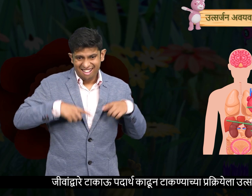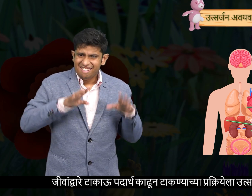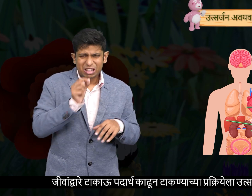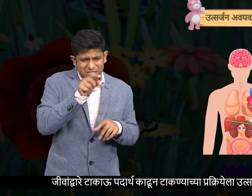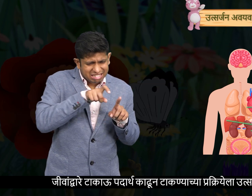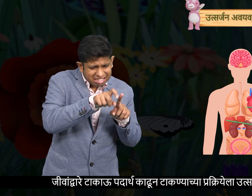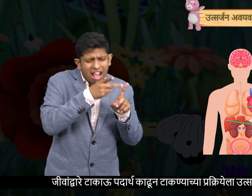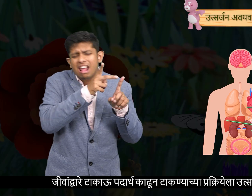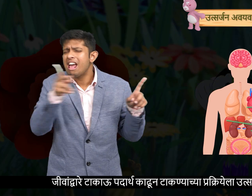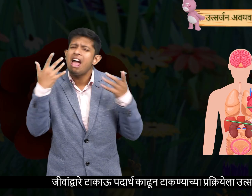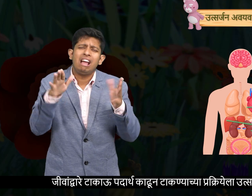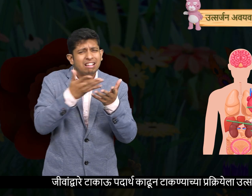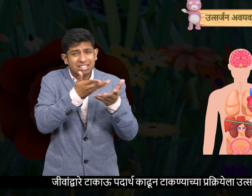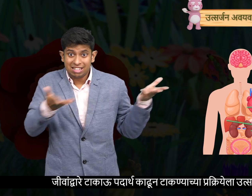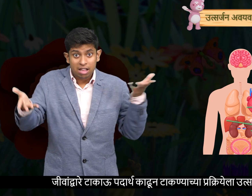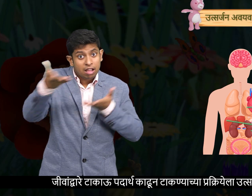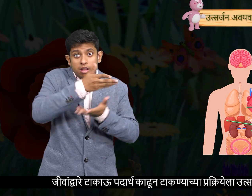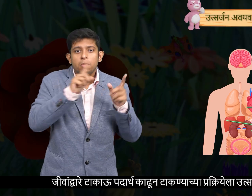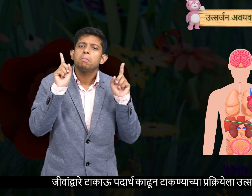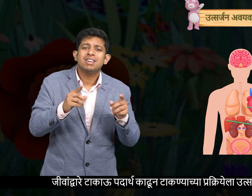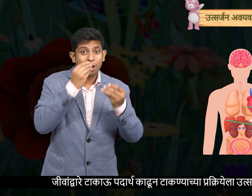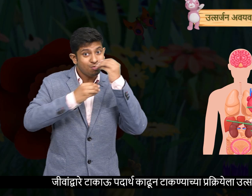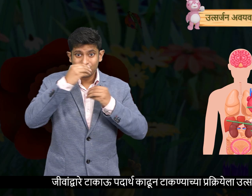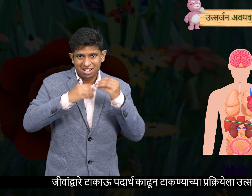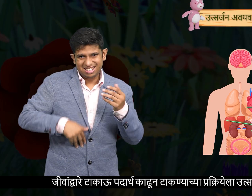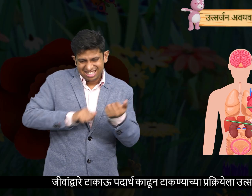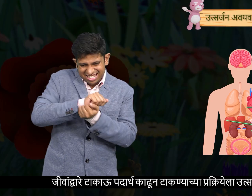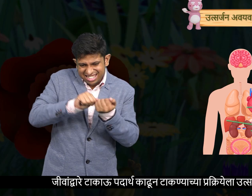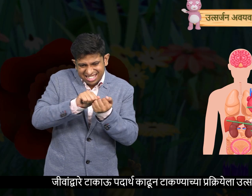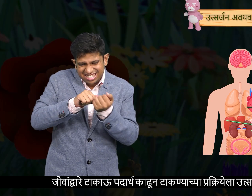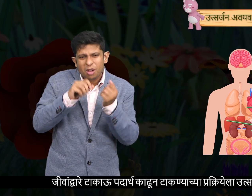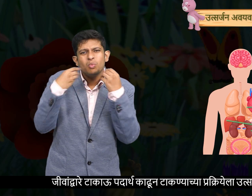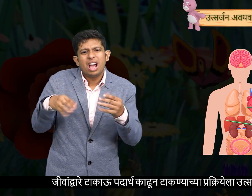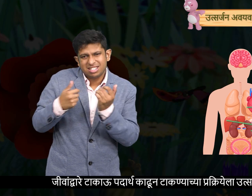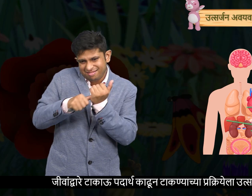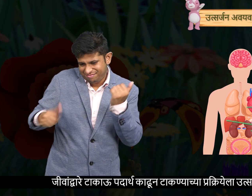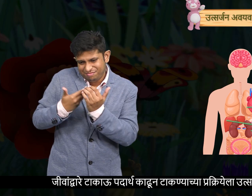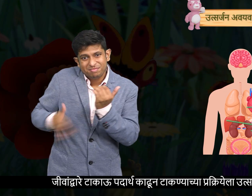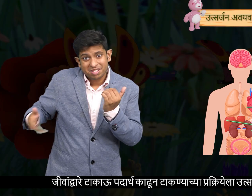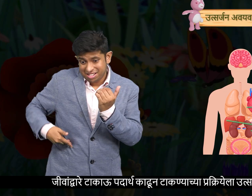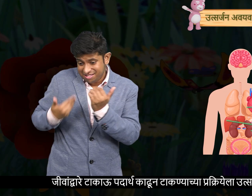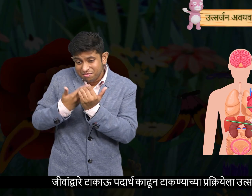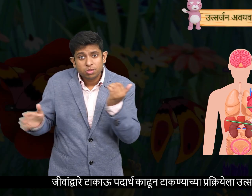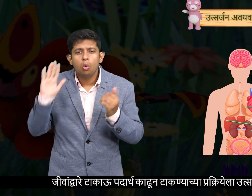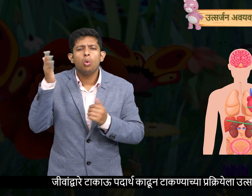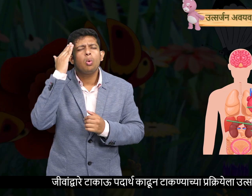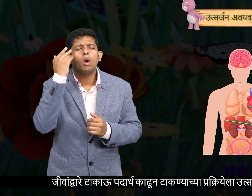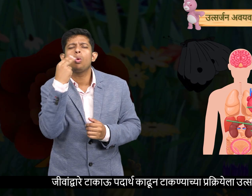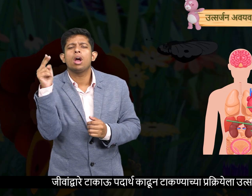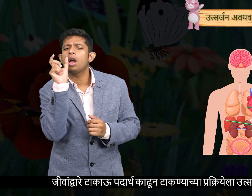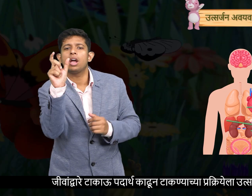जीवांद्वारे टाकाऊ पदार्थ काढून टाकण्याच्या प्रक्रियेला उत्सर्जन म्हणतात.